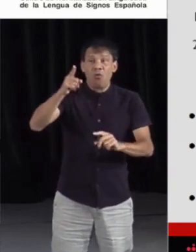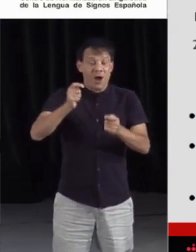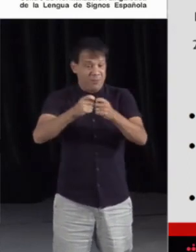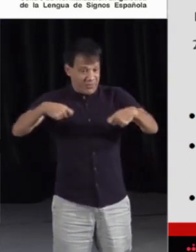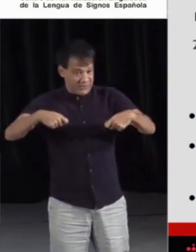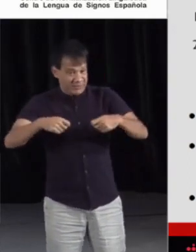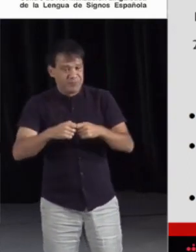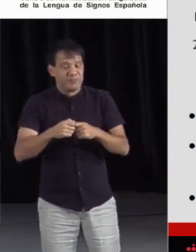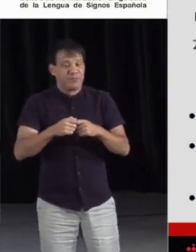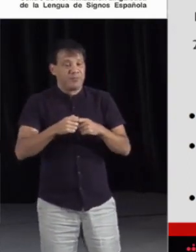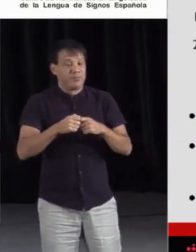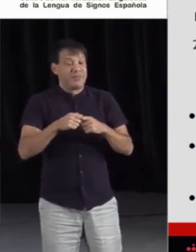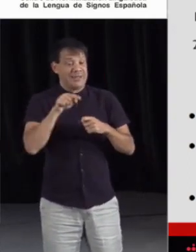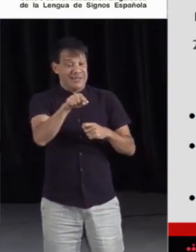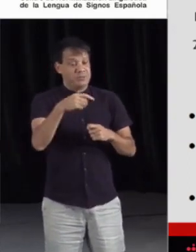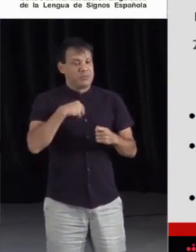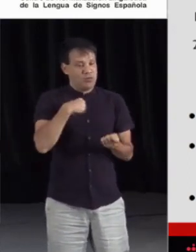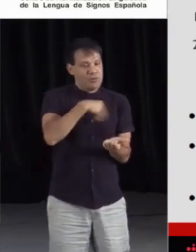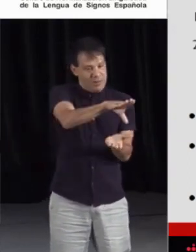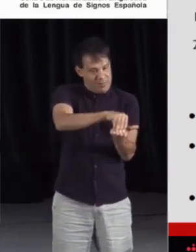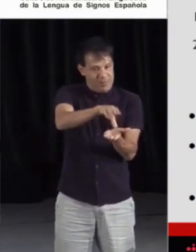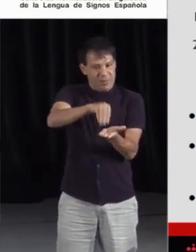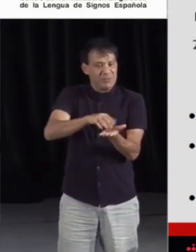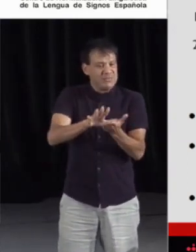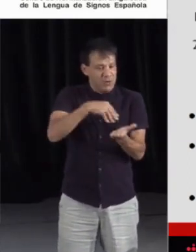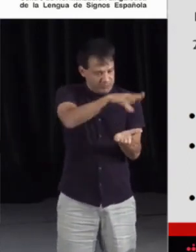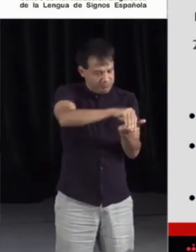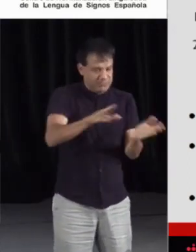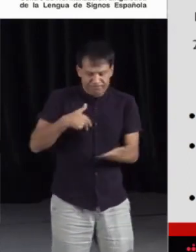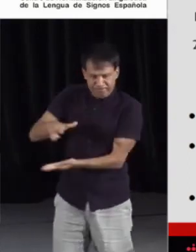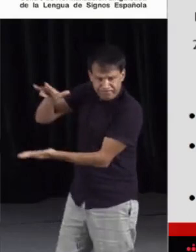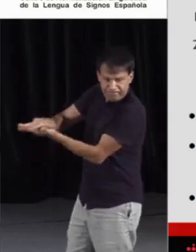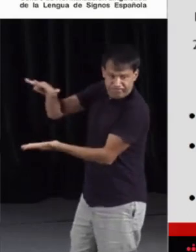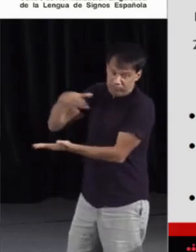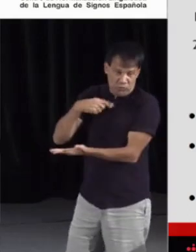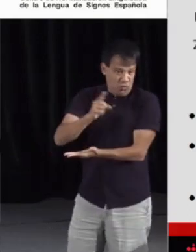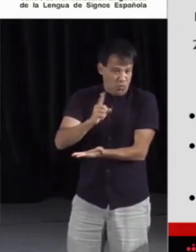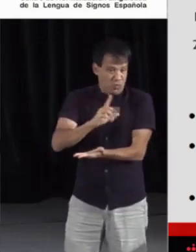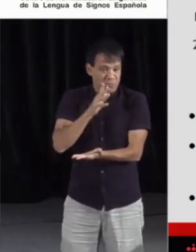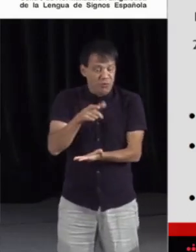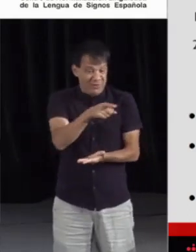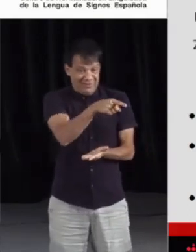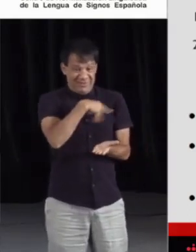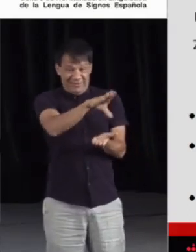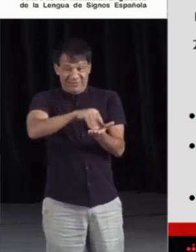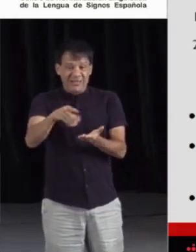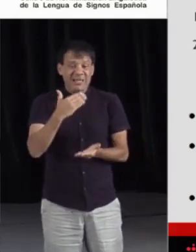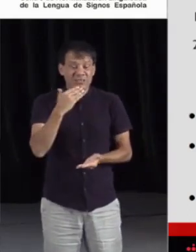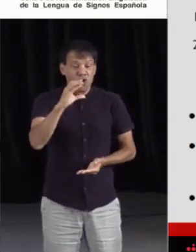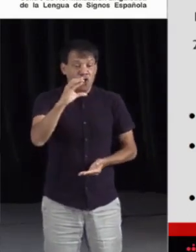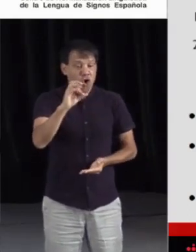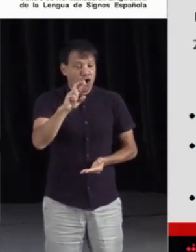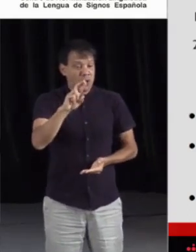también en Murcia, en Bilbao, en Albacete. Y en esos talleres tuvimos la oportunidad de hacer una